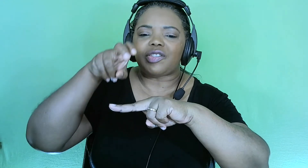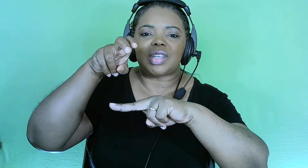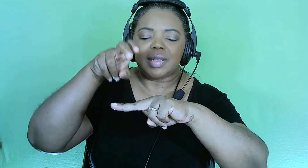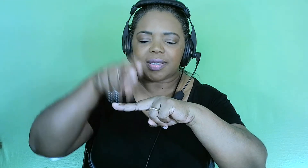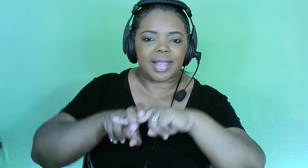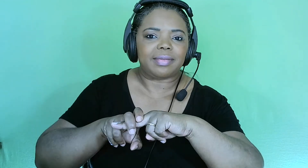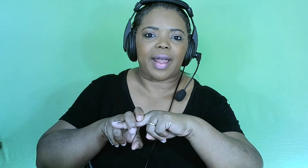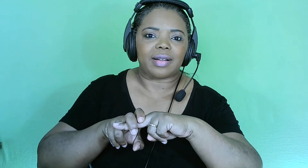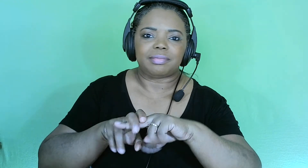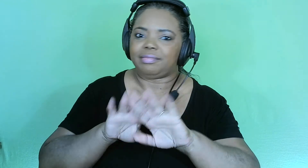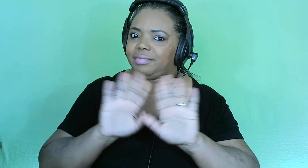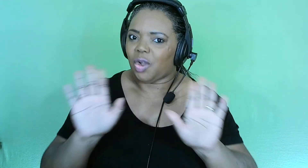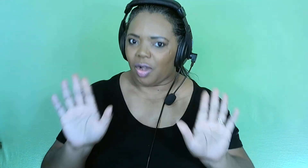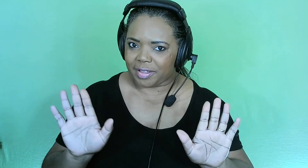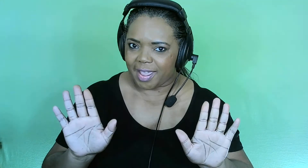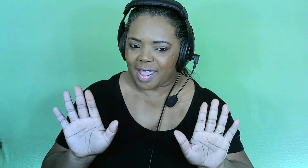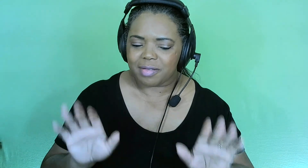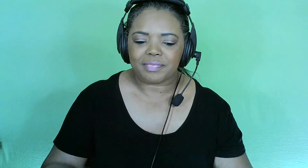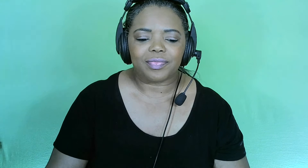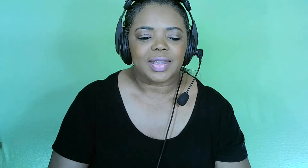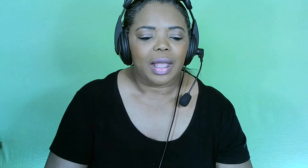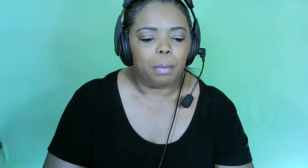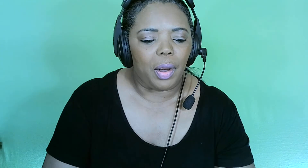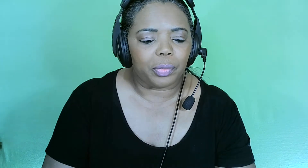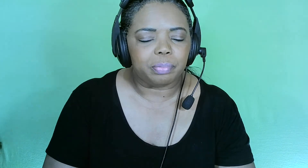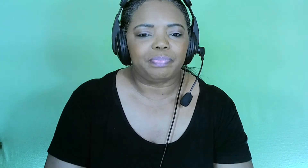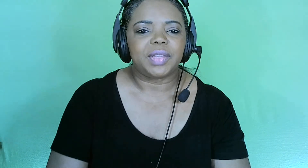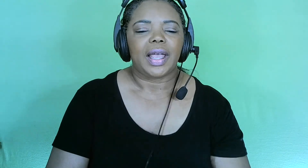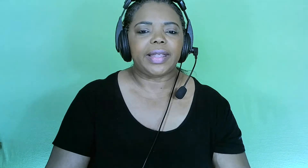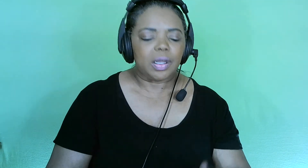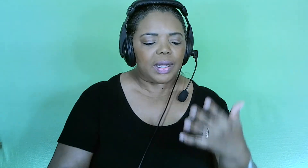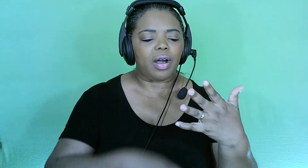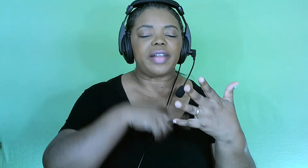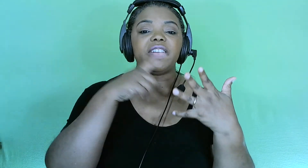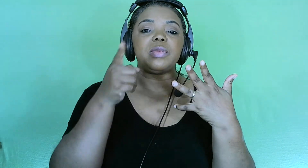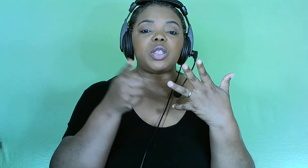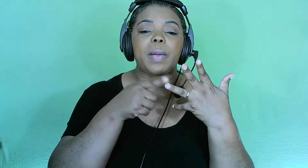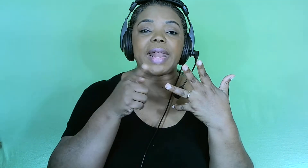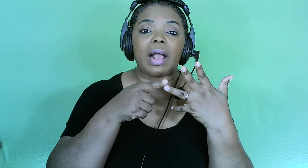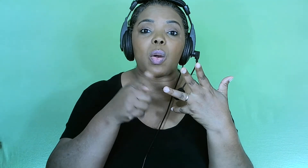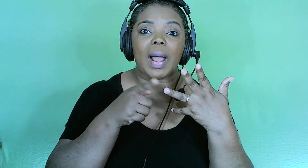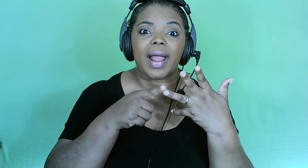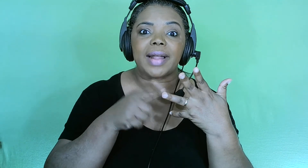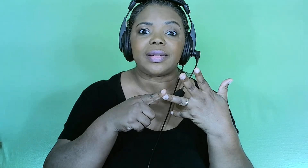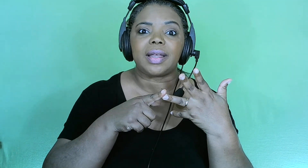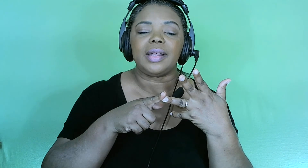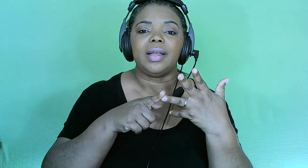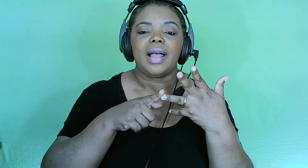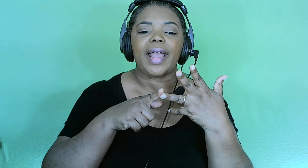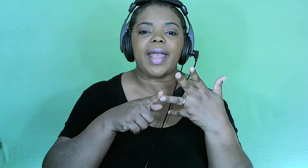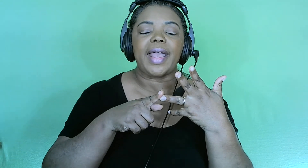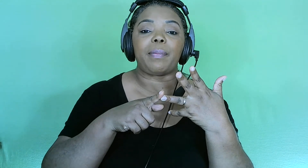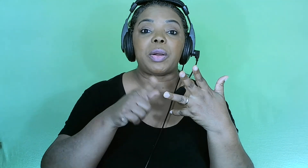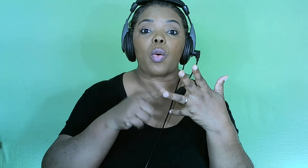normalmente sentar, ok? Bom, então agora vamos para para o